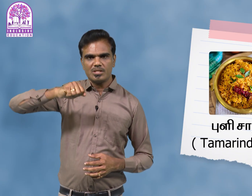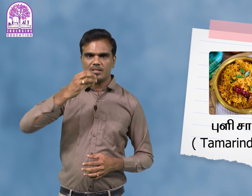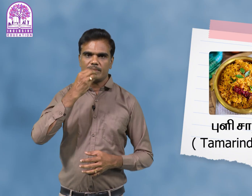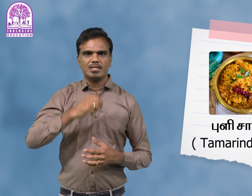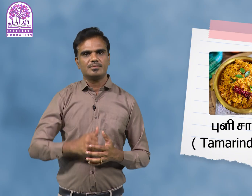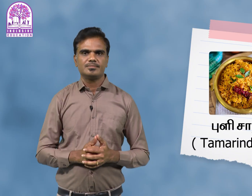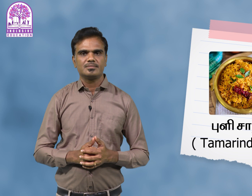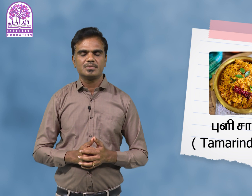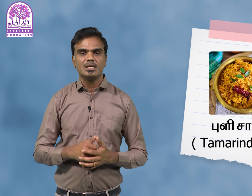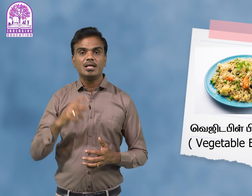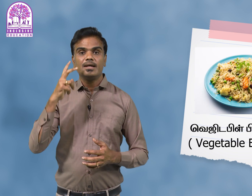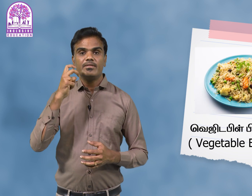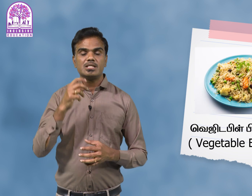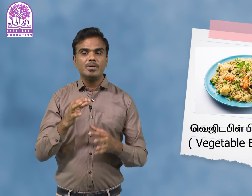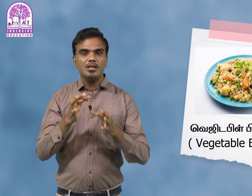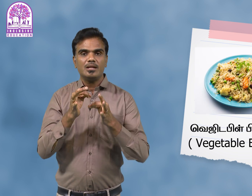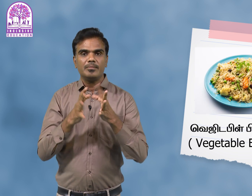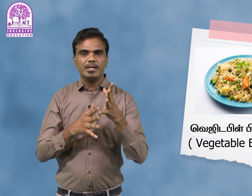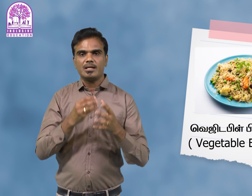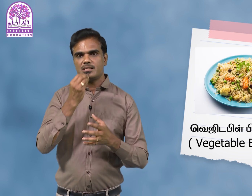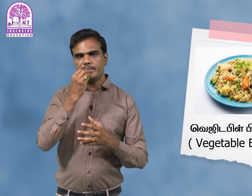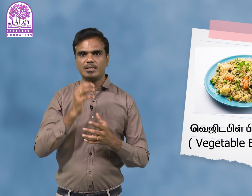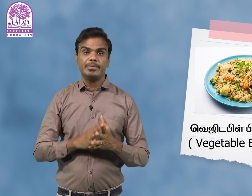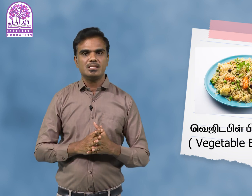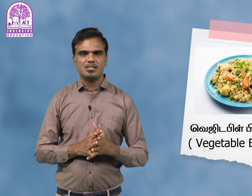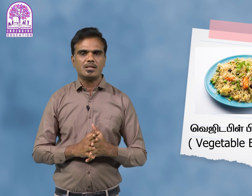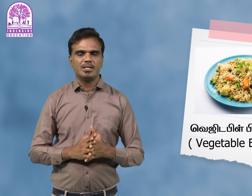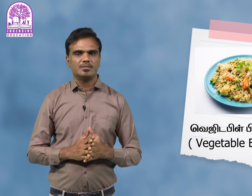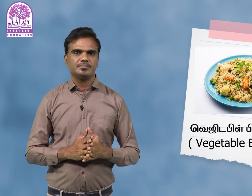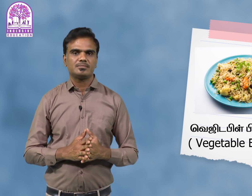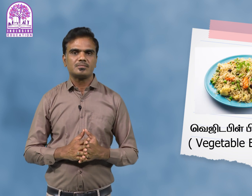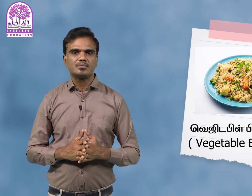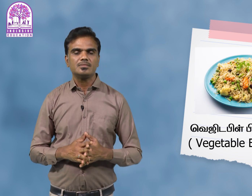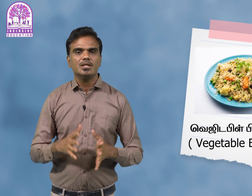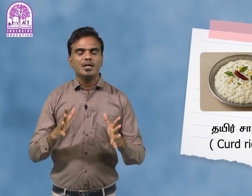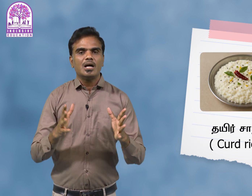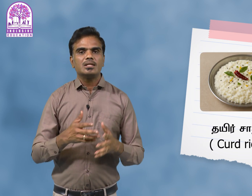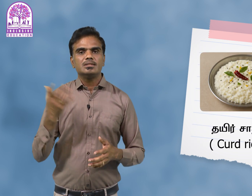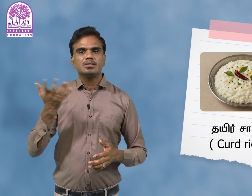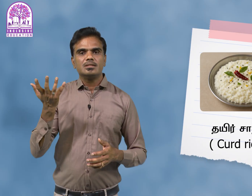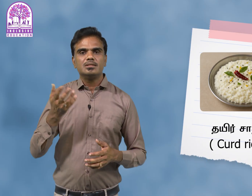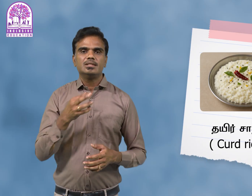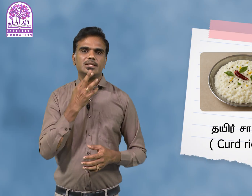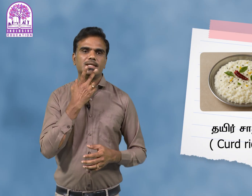சாதம் சாப்பிட்டேன், வெஜிடபிள் பிரியாணி சாப்பிட்டேன், பிரிஞ்ச் சாப்பிட்டேன். அடுத்தது கேர்டு